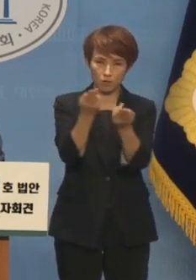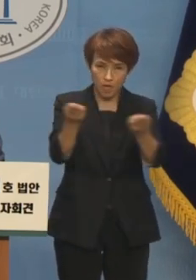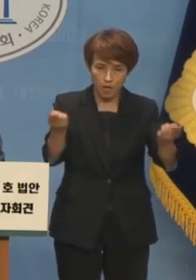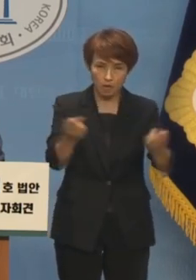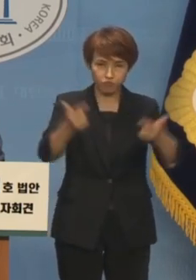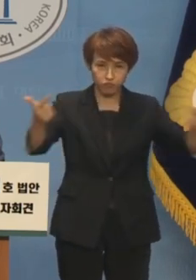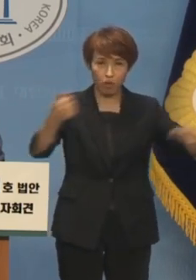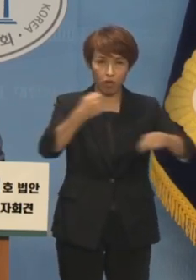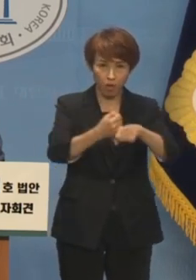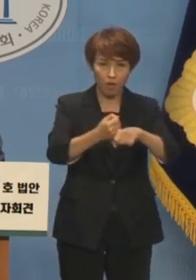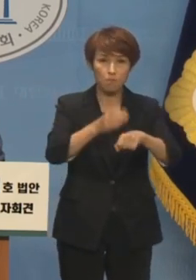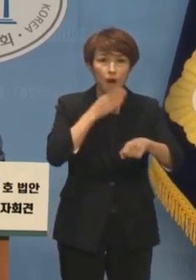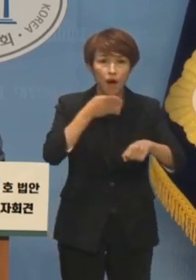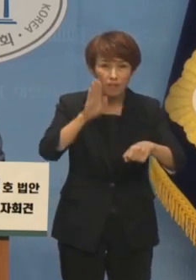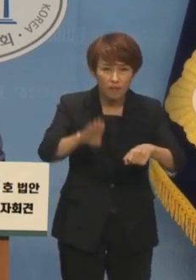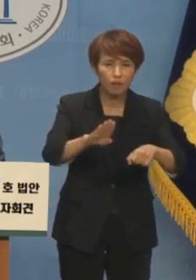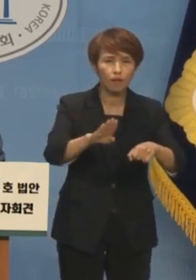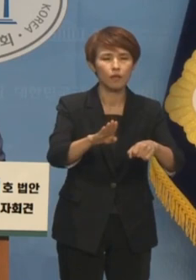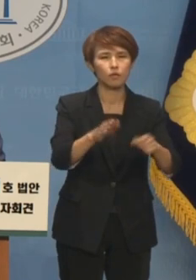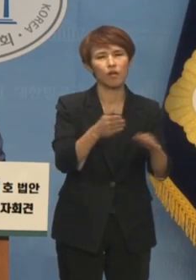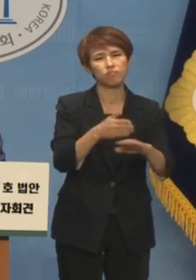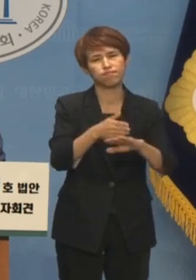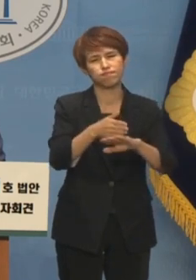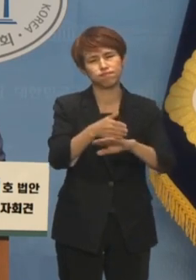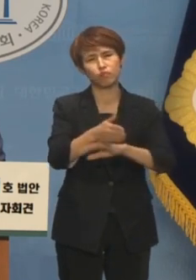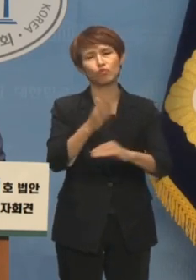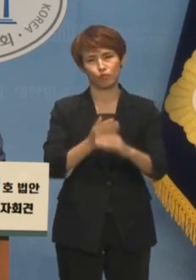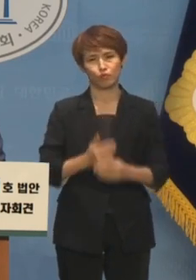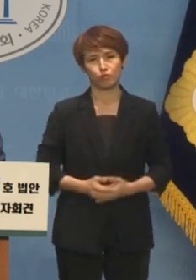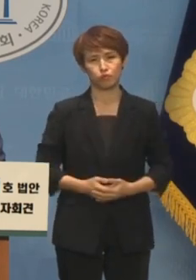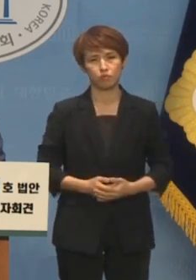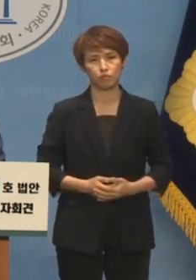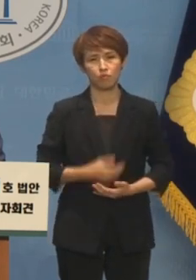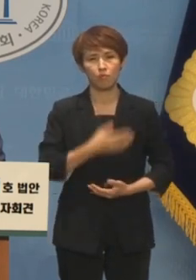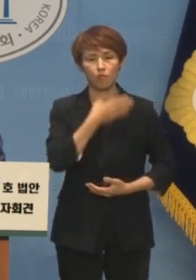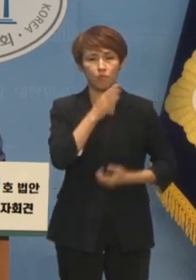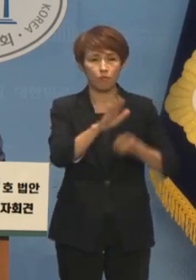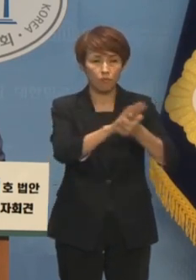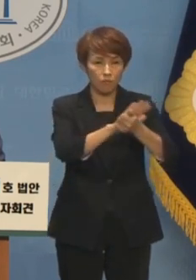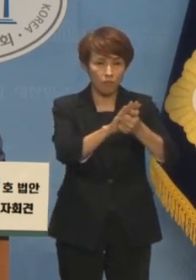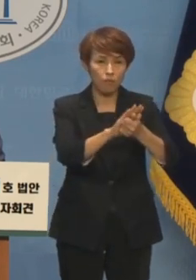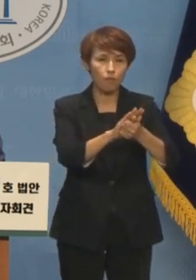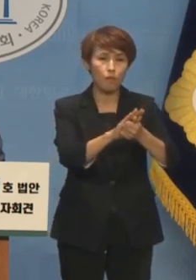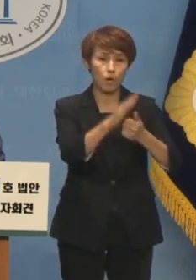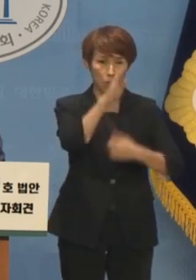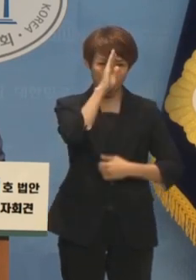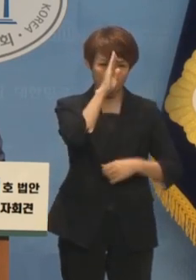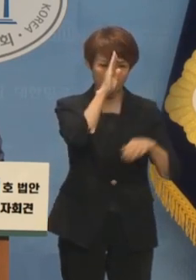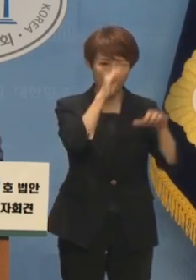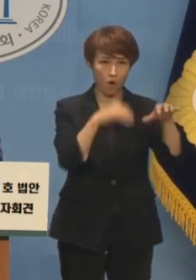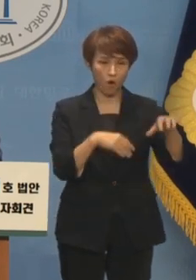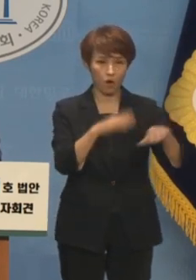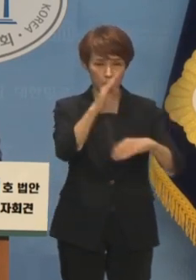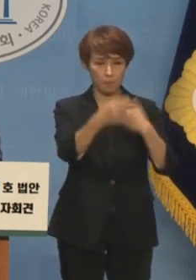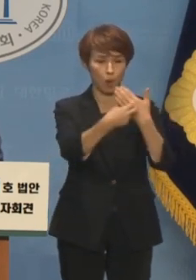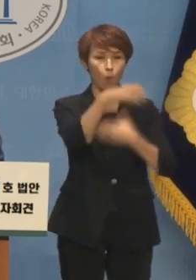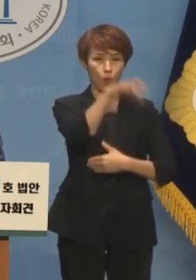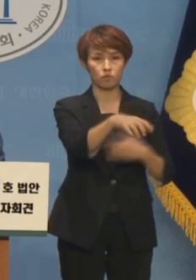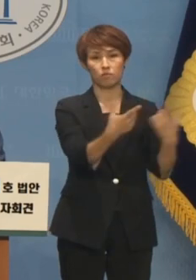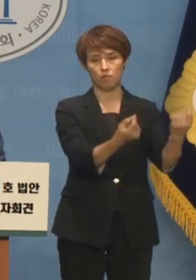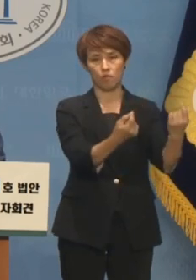너무나 더디고 있습니다. 그리고 오히려 또 요양병원처럼 어르신들